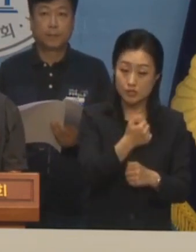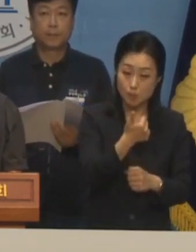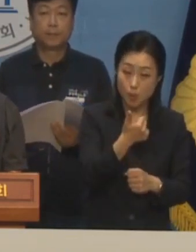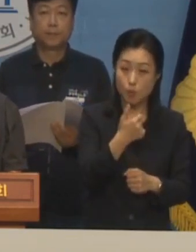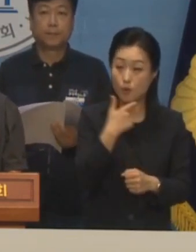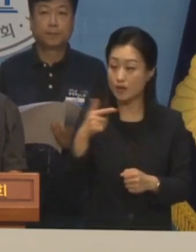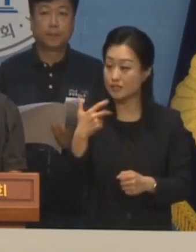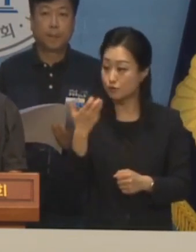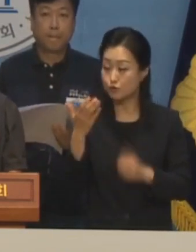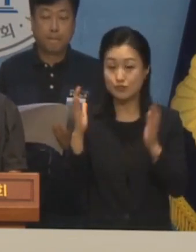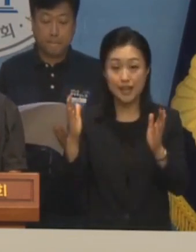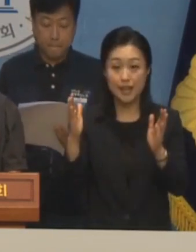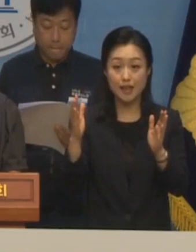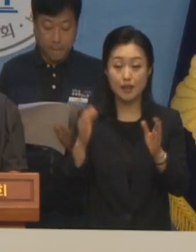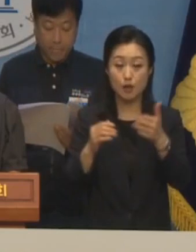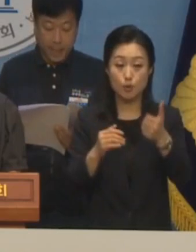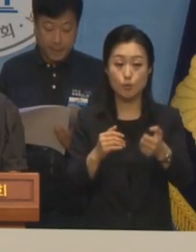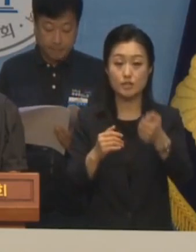79세 인구 중